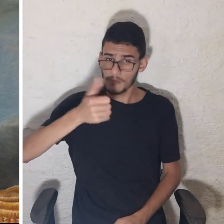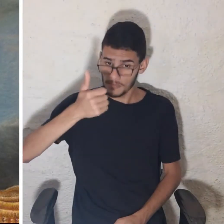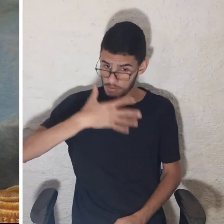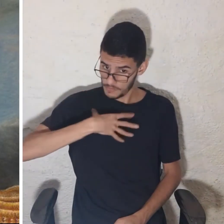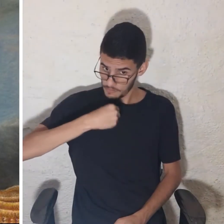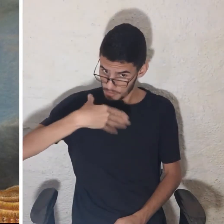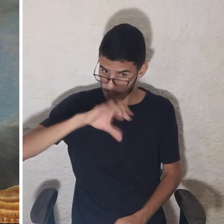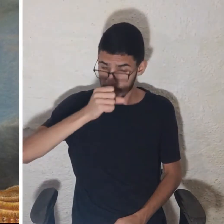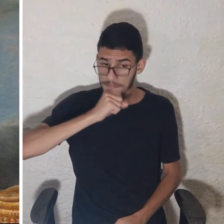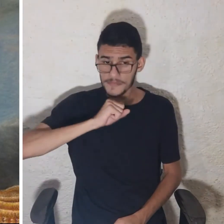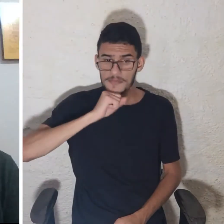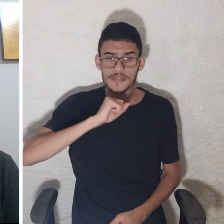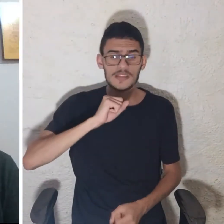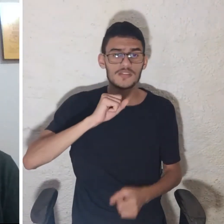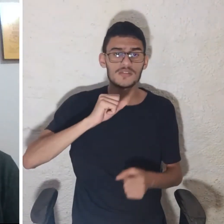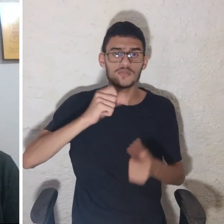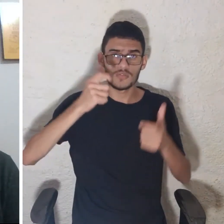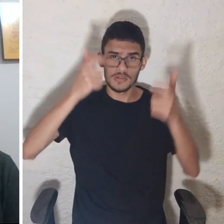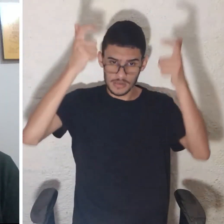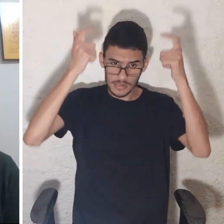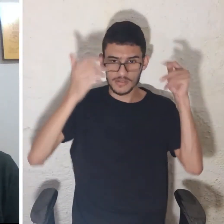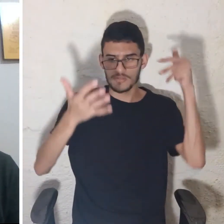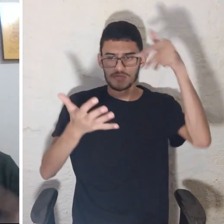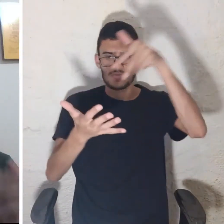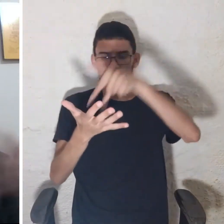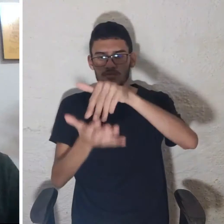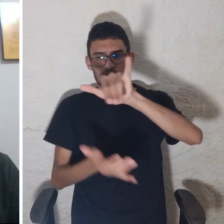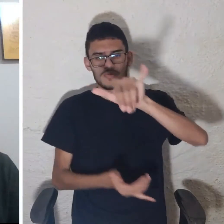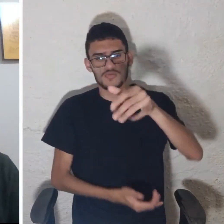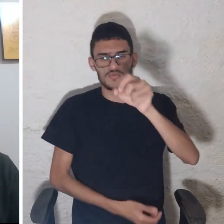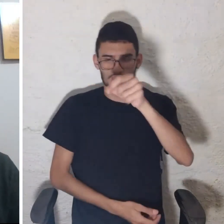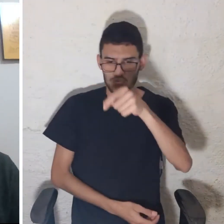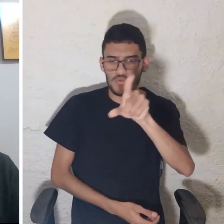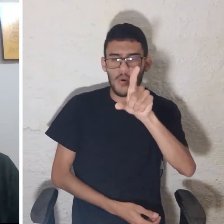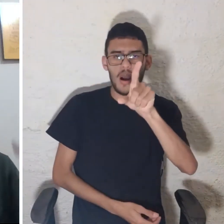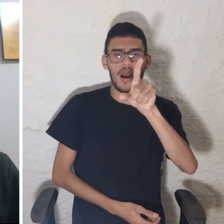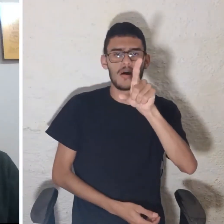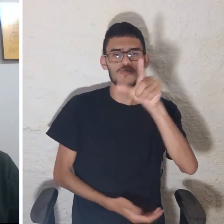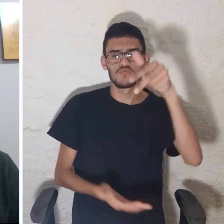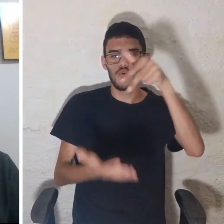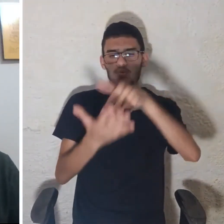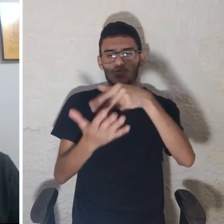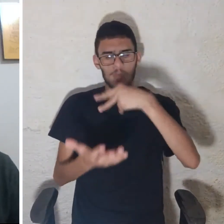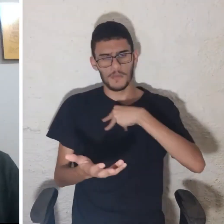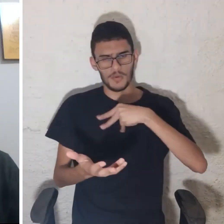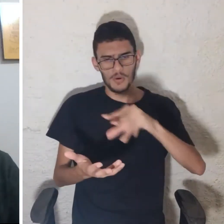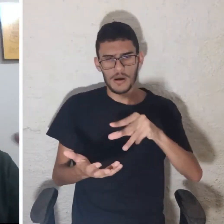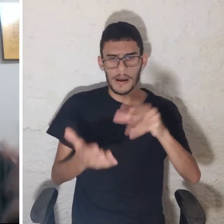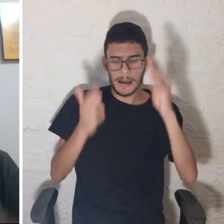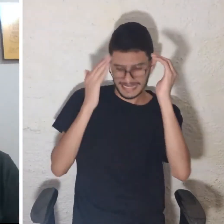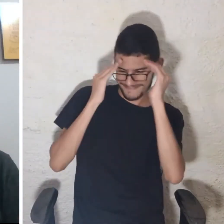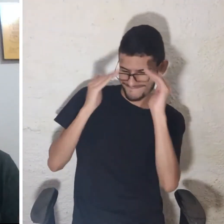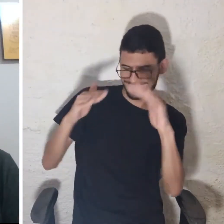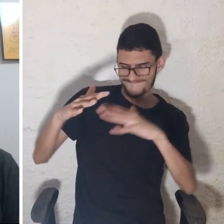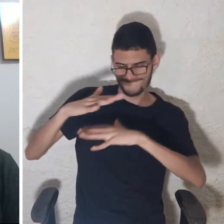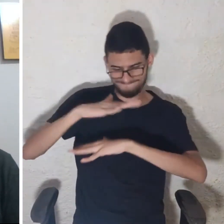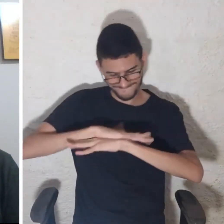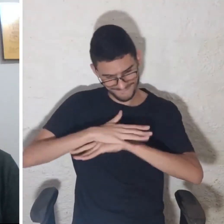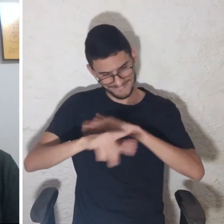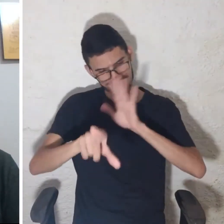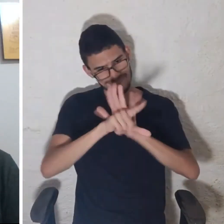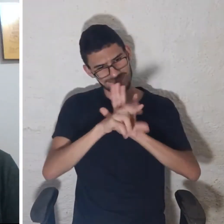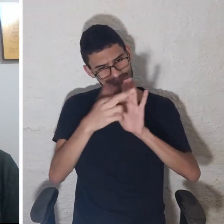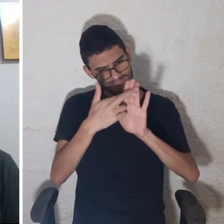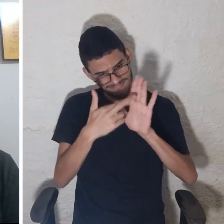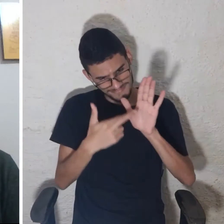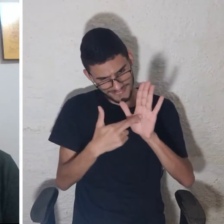em Portugal, Dom João, que era um governante absolutista antes, né, que tinha todos os poderes, teve que obedecer às